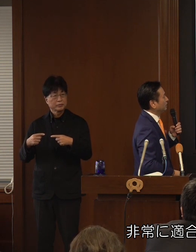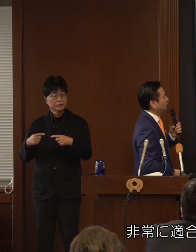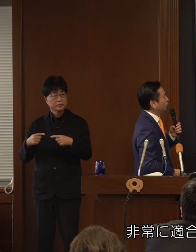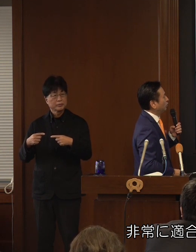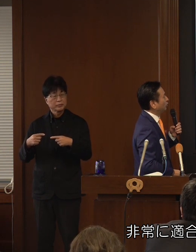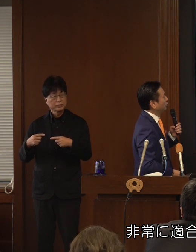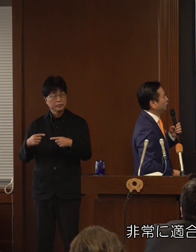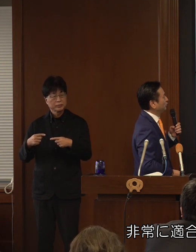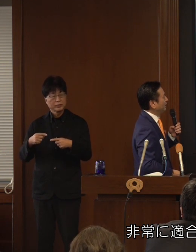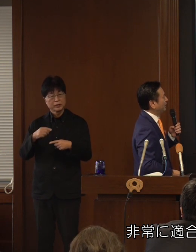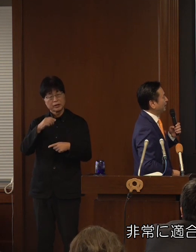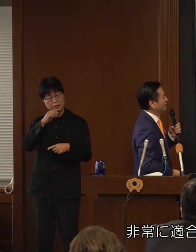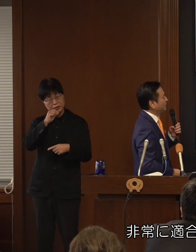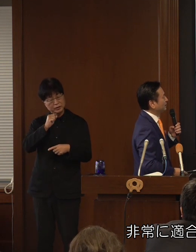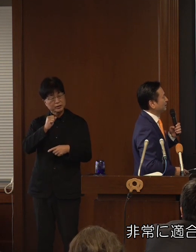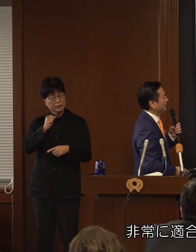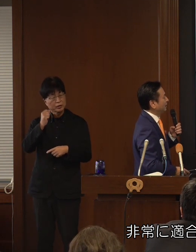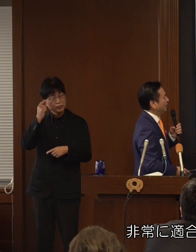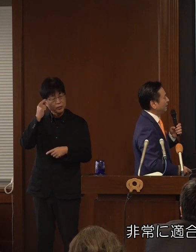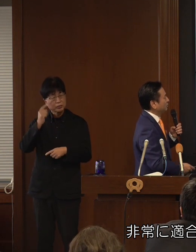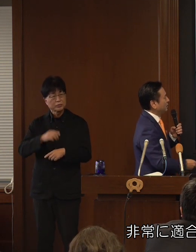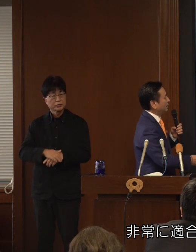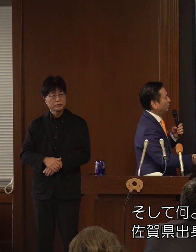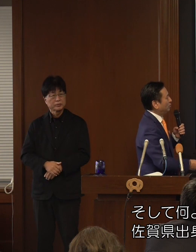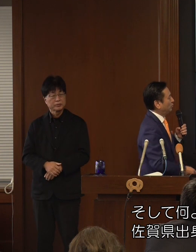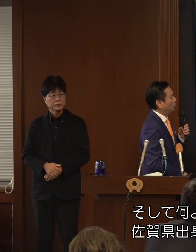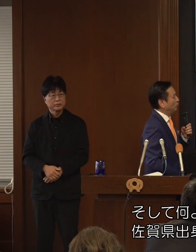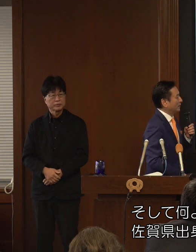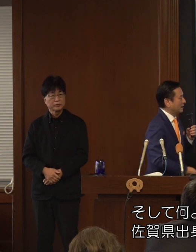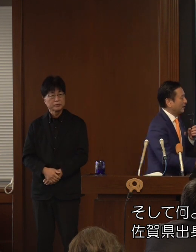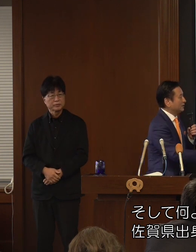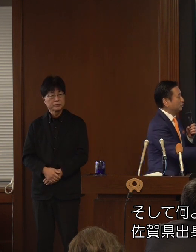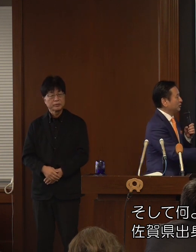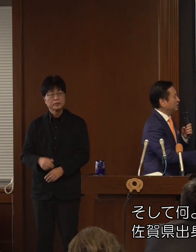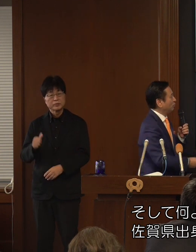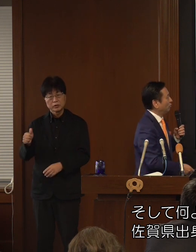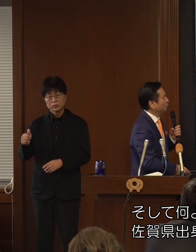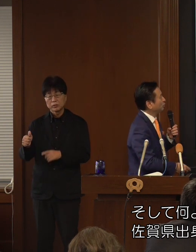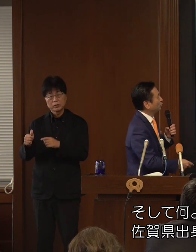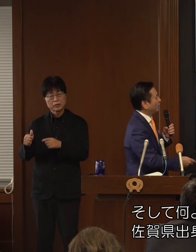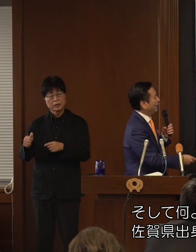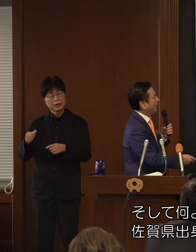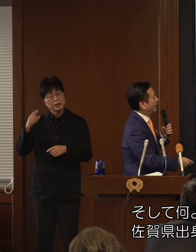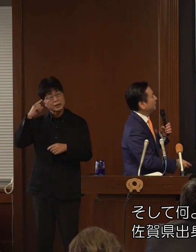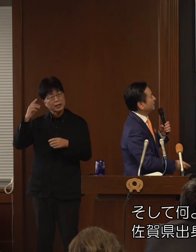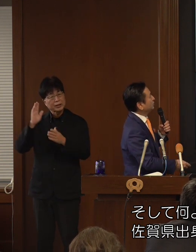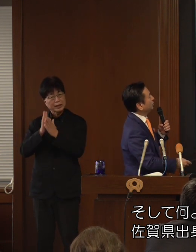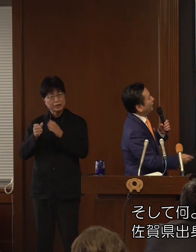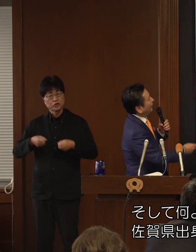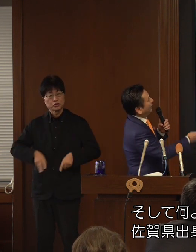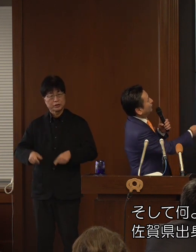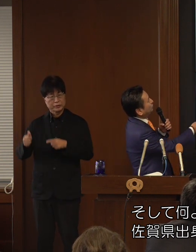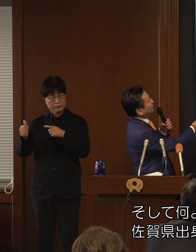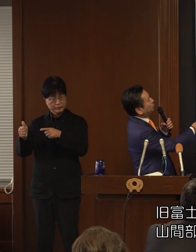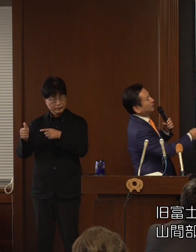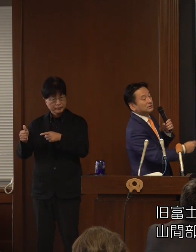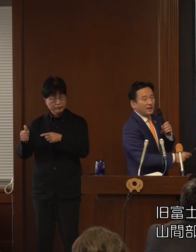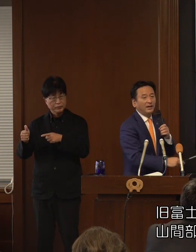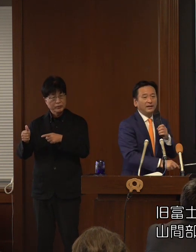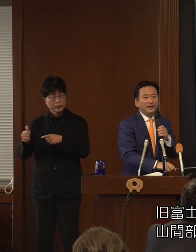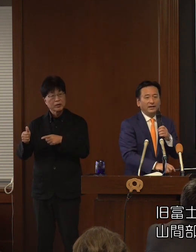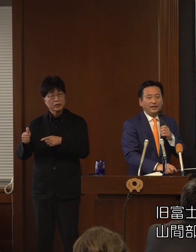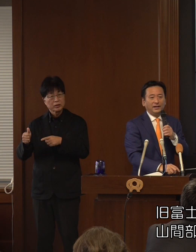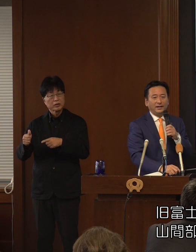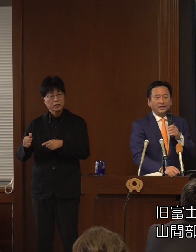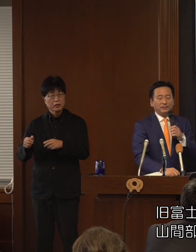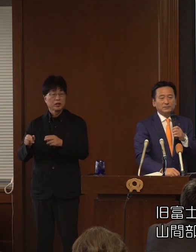適合しているというふうに感じましたし、そして何よりも、佐賀県出身ということであります、富士町です